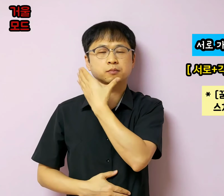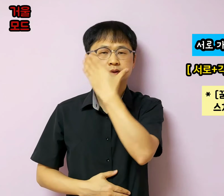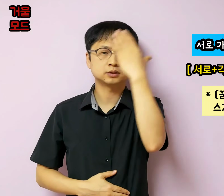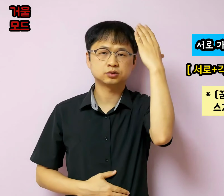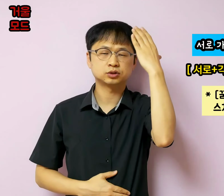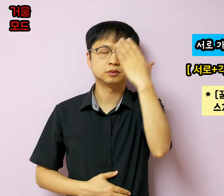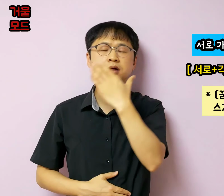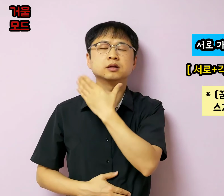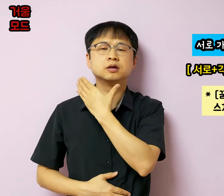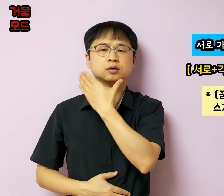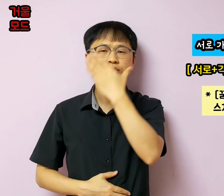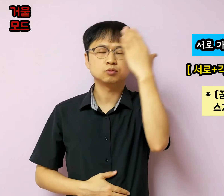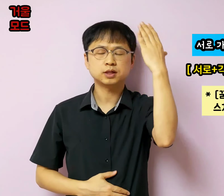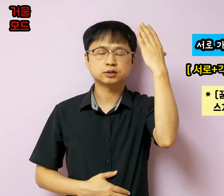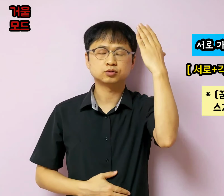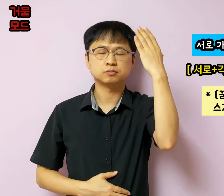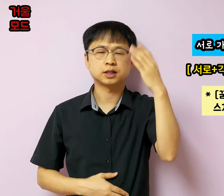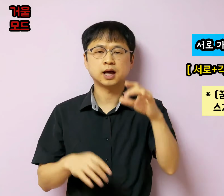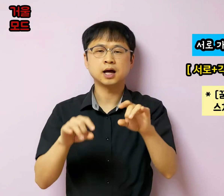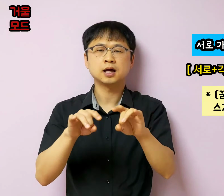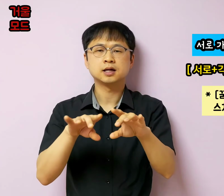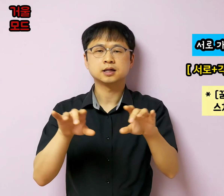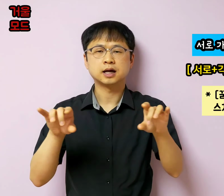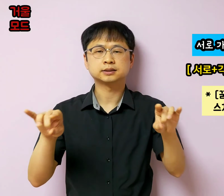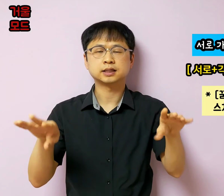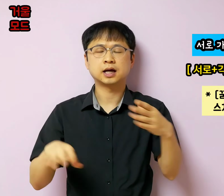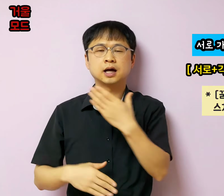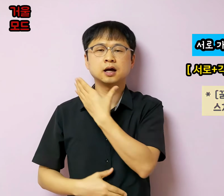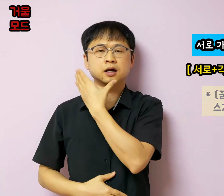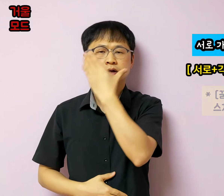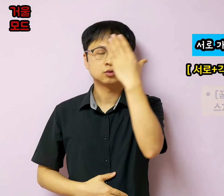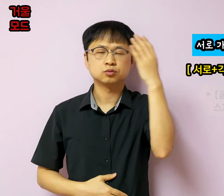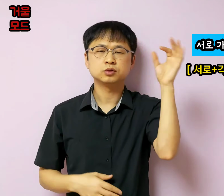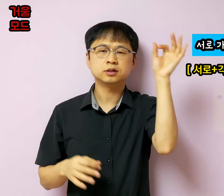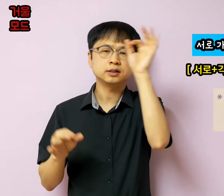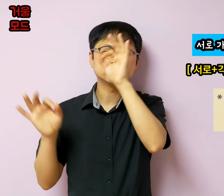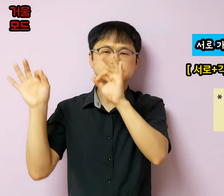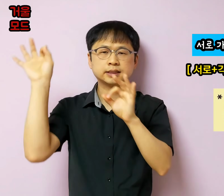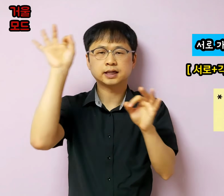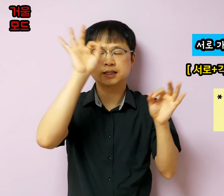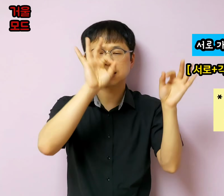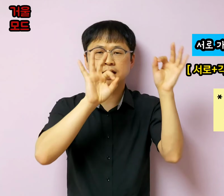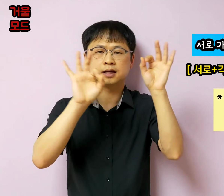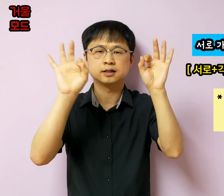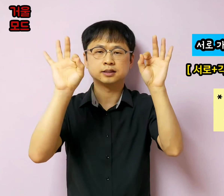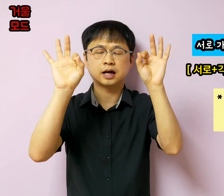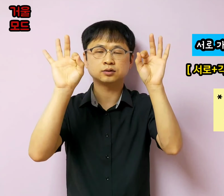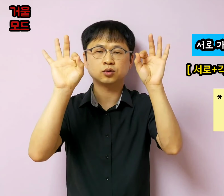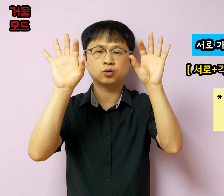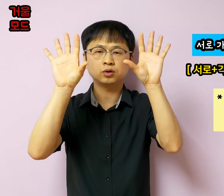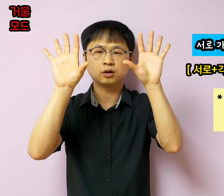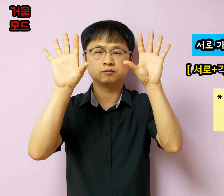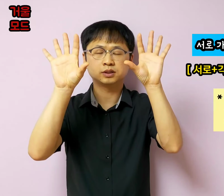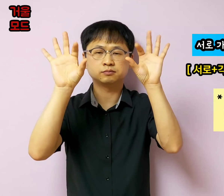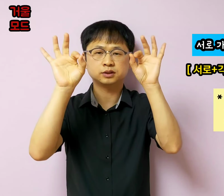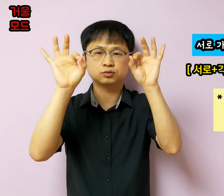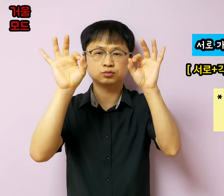앞을 스쳐주시면 꿈이라는 수어입니다. 각자 꿈을 찾아간다. 양손 엄지검지를 둥글게